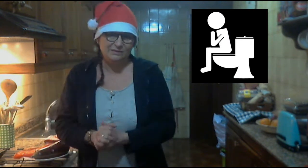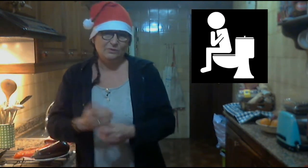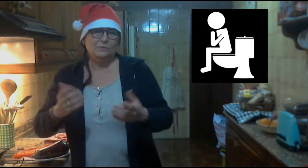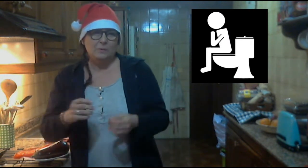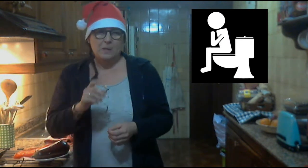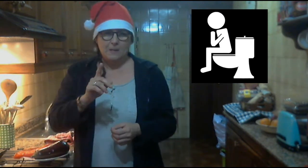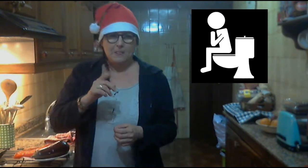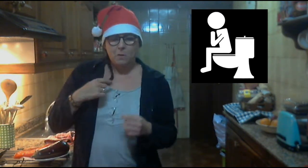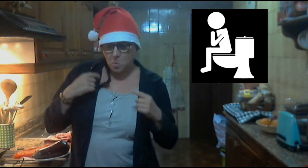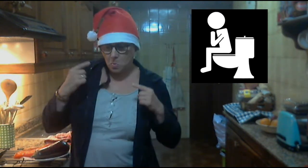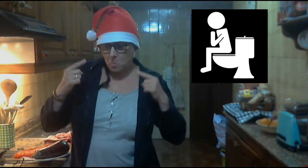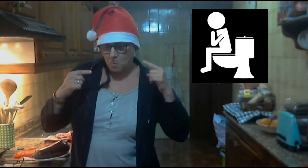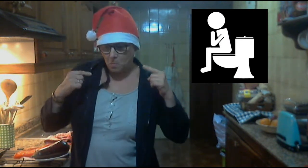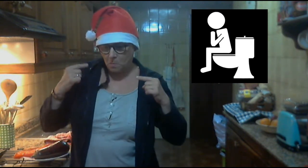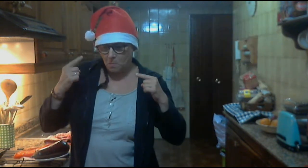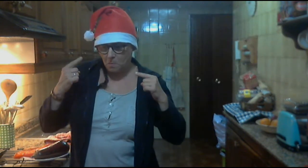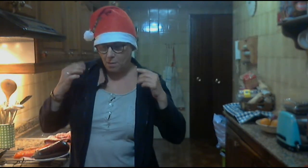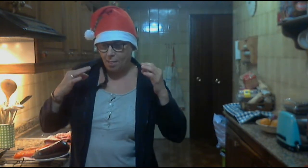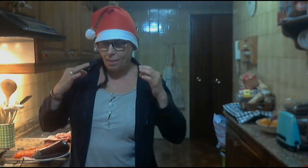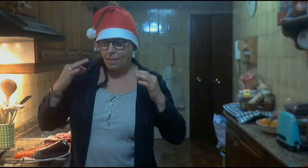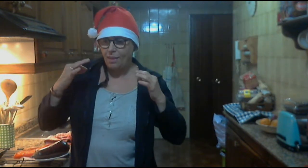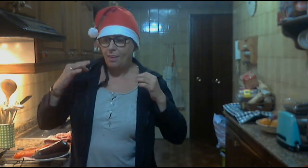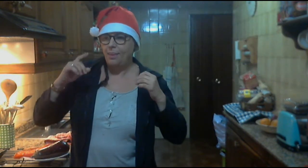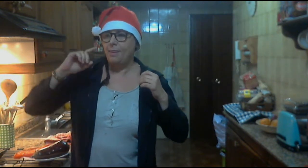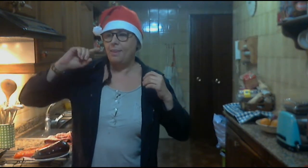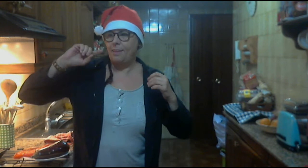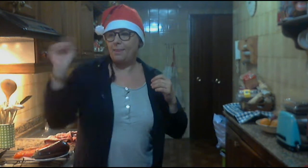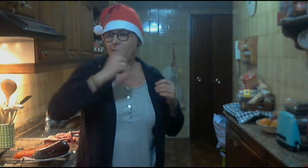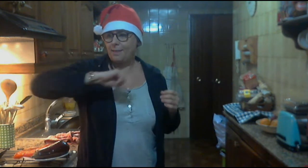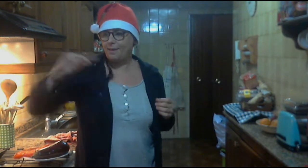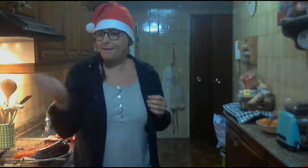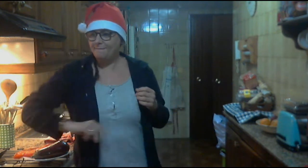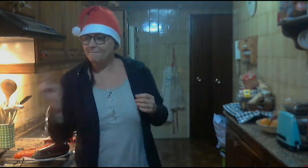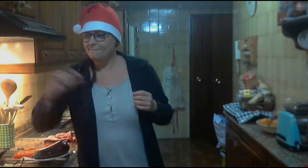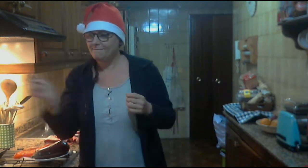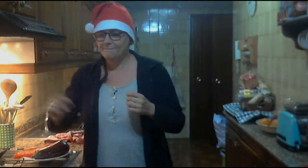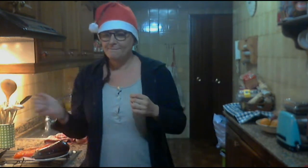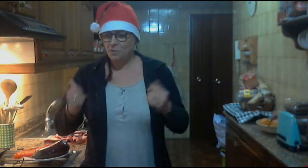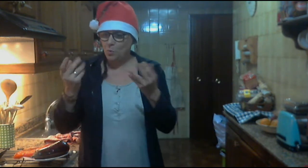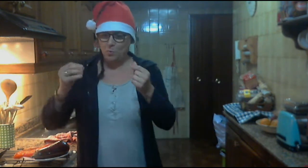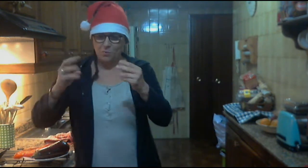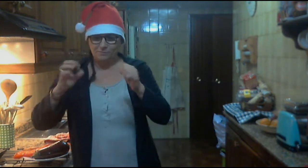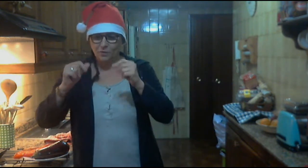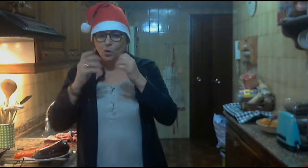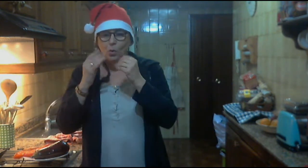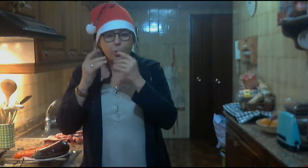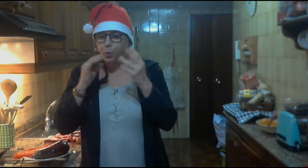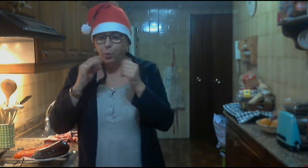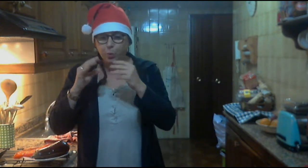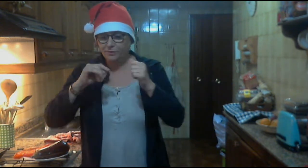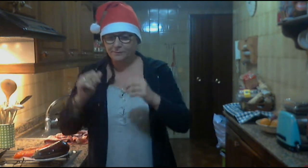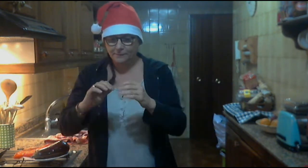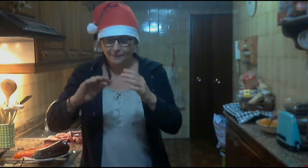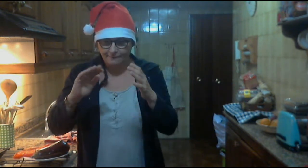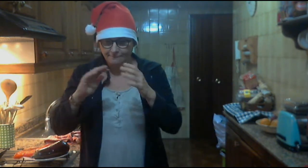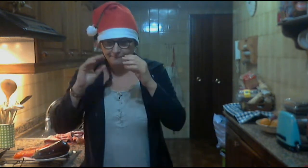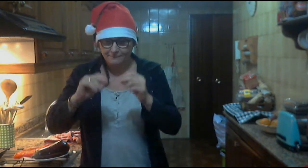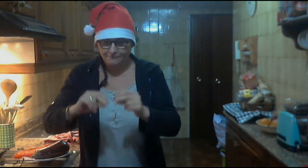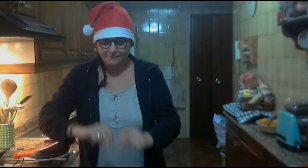Vamos a ir directo hasta la puerta de ese local, porque ahí está Marisa Rodríguez Palau, que en la deapertura coincide con todos los detalles de la investigación, la policía francesa y la abuela Marisa buscan a dos sospechosos que creen que estuvieran